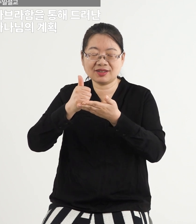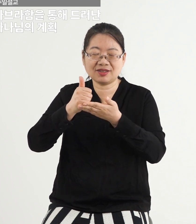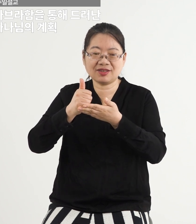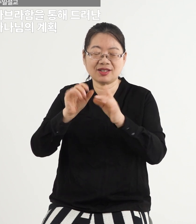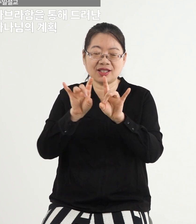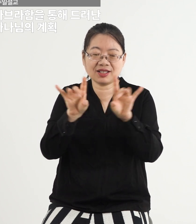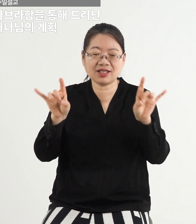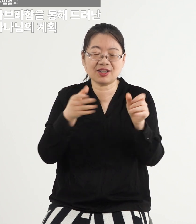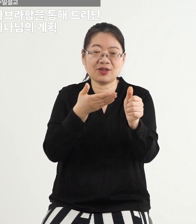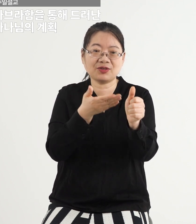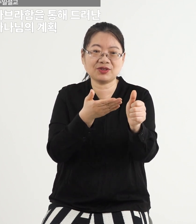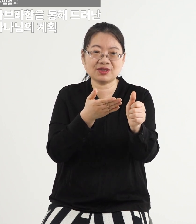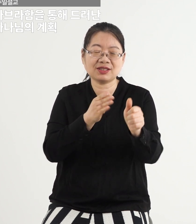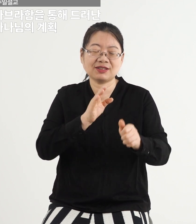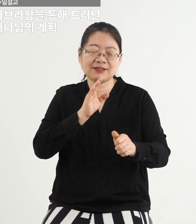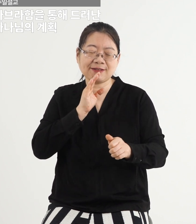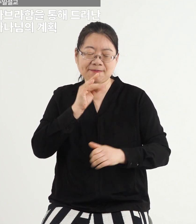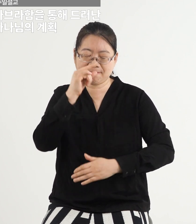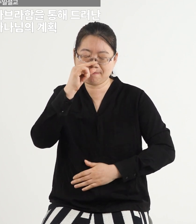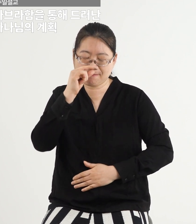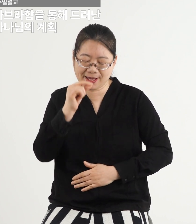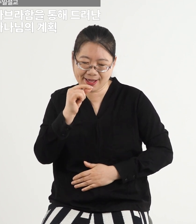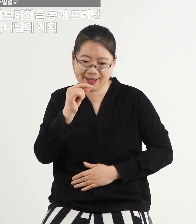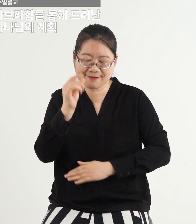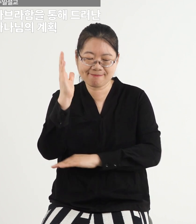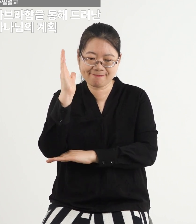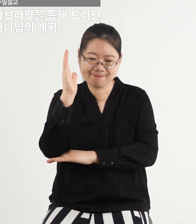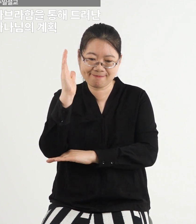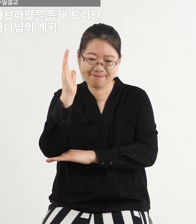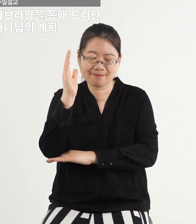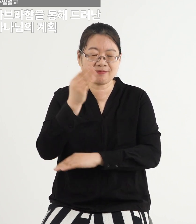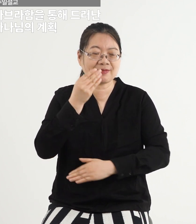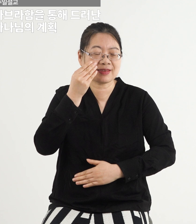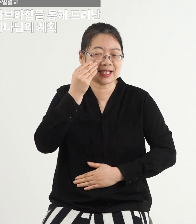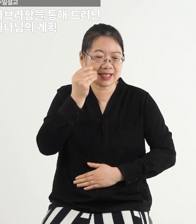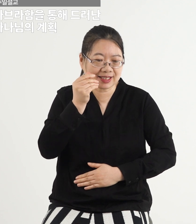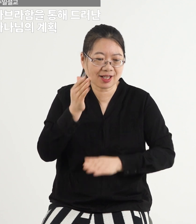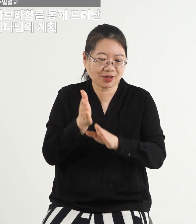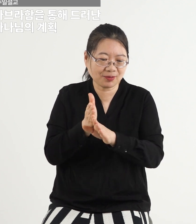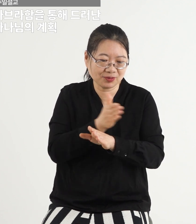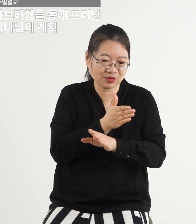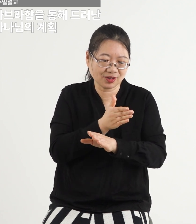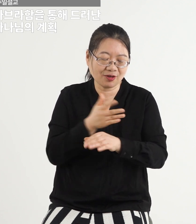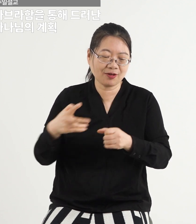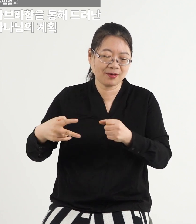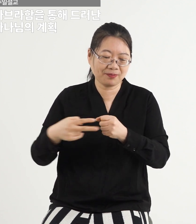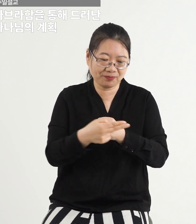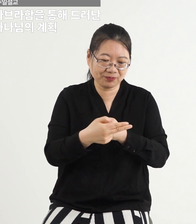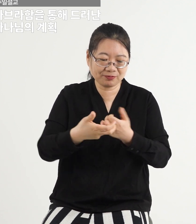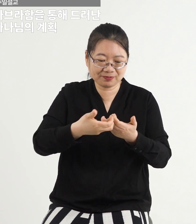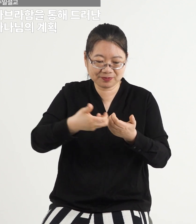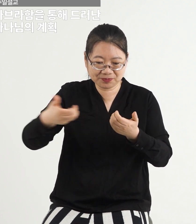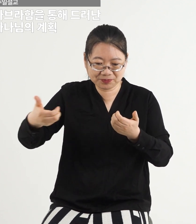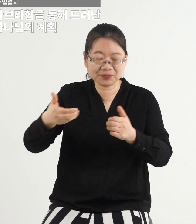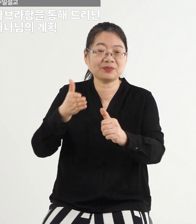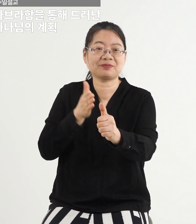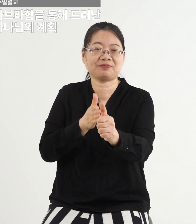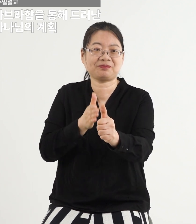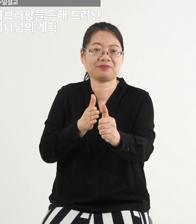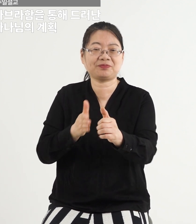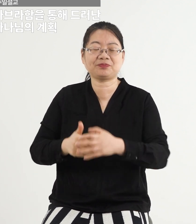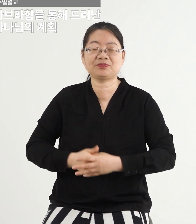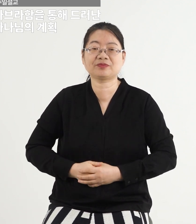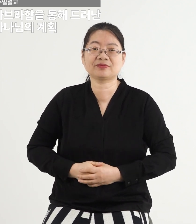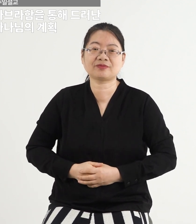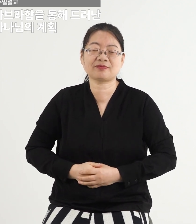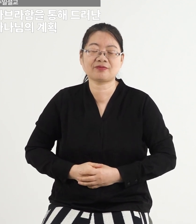비수 같은 메시지입니다. 그걸 떠나야 돼요. 그 다음에 뭐라 그랬어요? 떠나